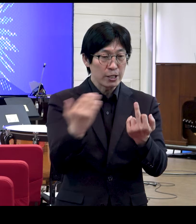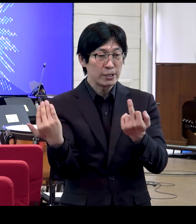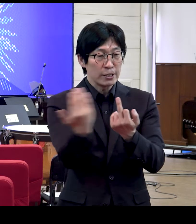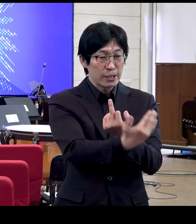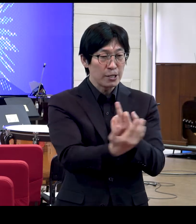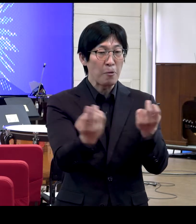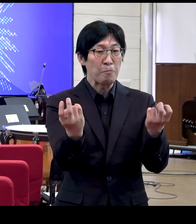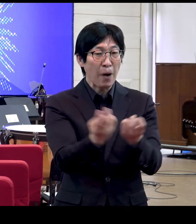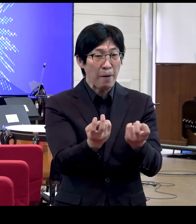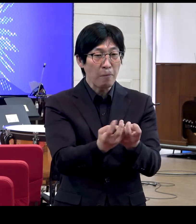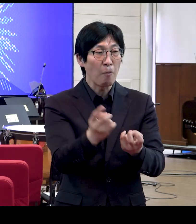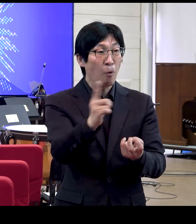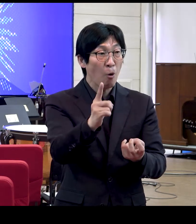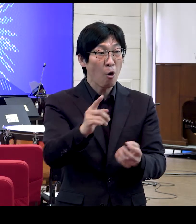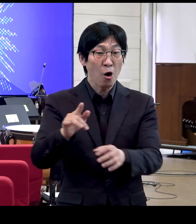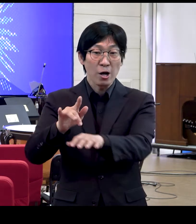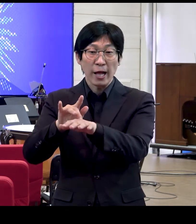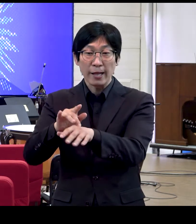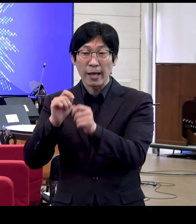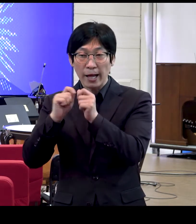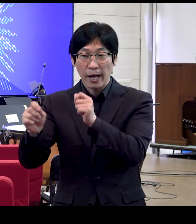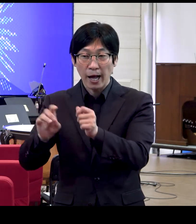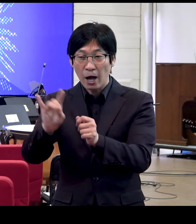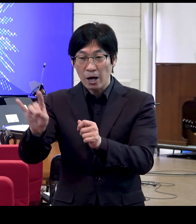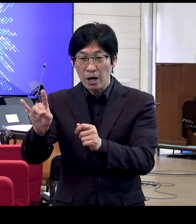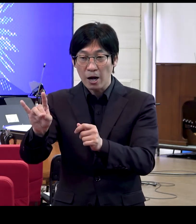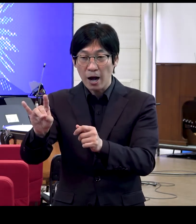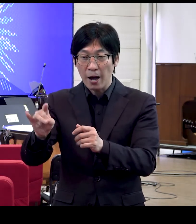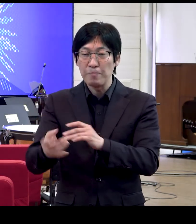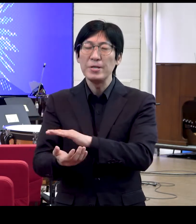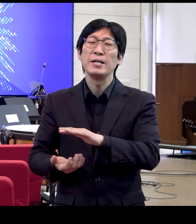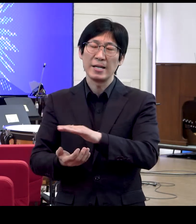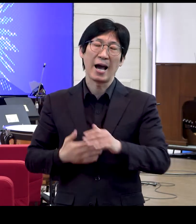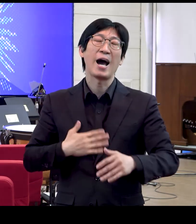무엇보다 이 사탄의 간교함에 대해서 잘 알아야 돼요.